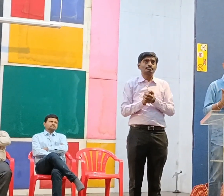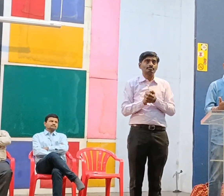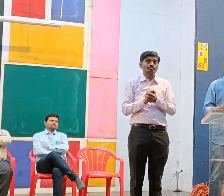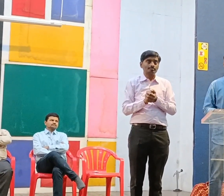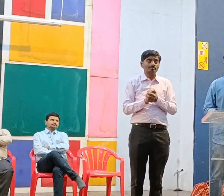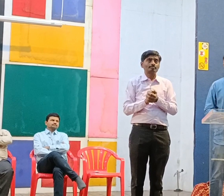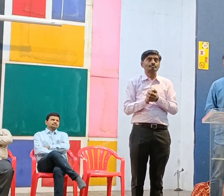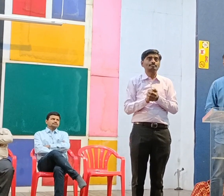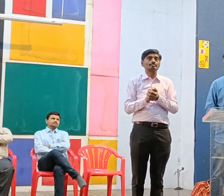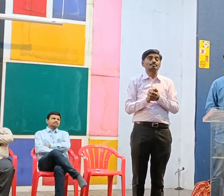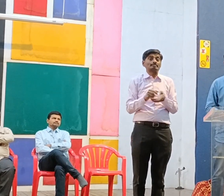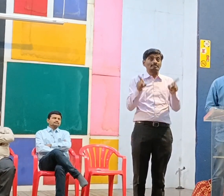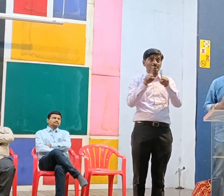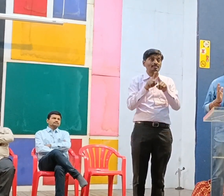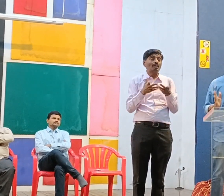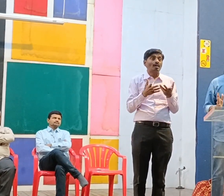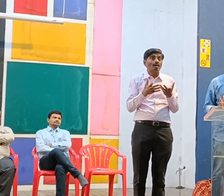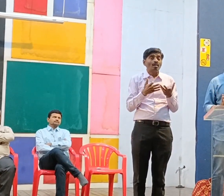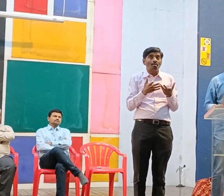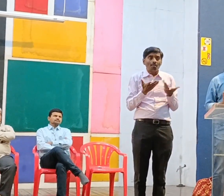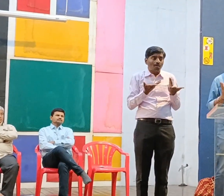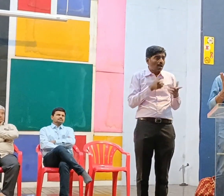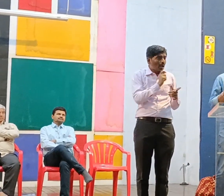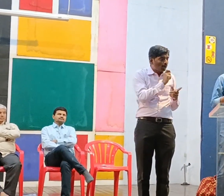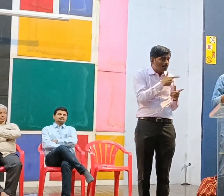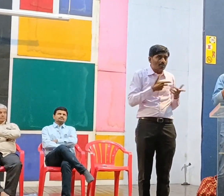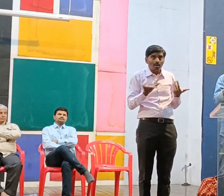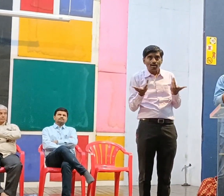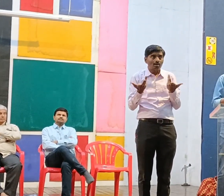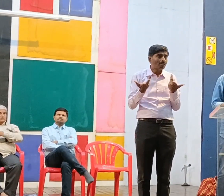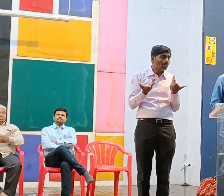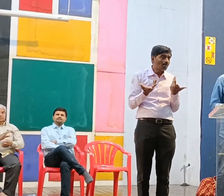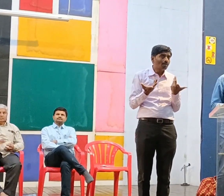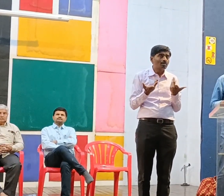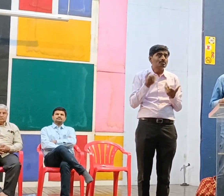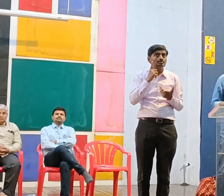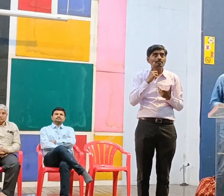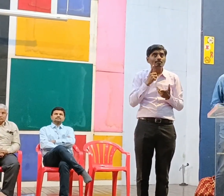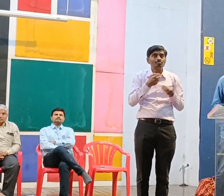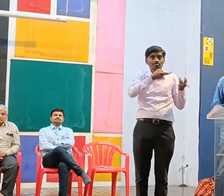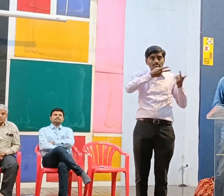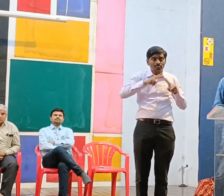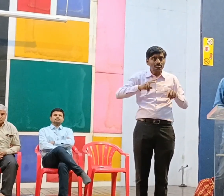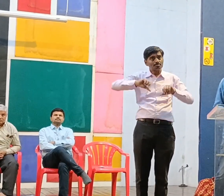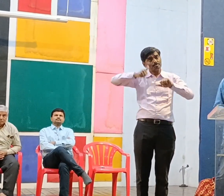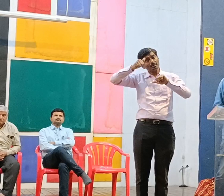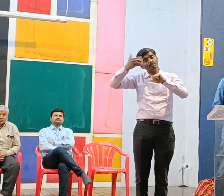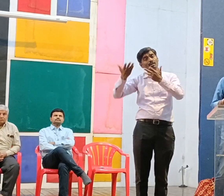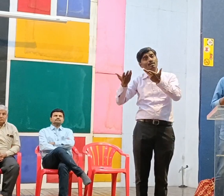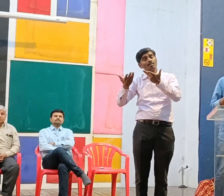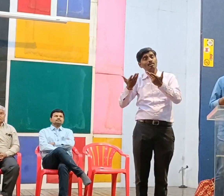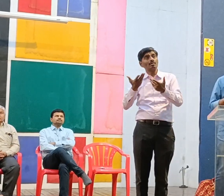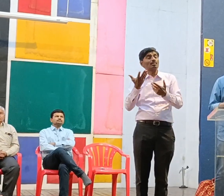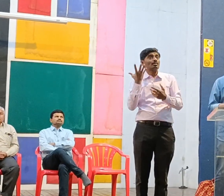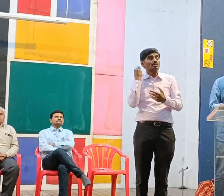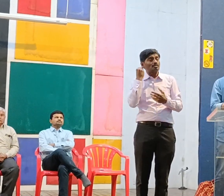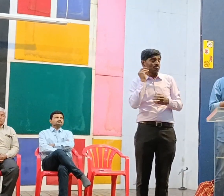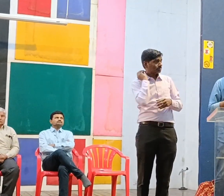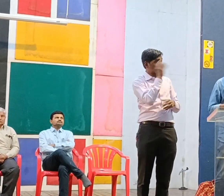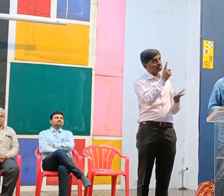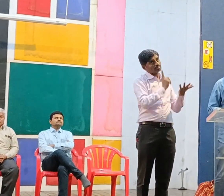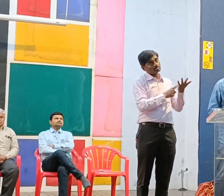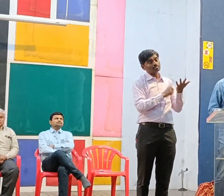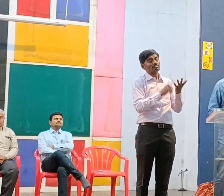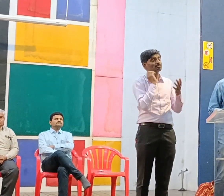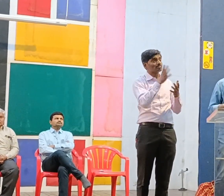સાંકેતિક ભાષામાં અનુવાદ કરતા જાય છે, તો આટલું બધું કાર્ય કરીને જો આ વિદ્યાર્થીઓ પાસે એ પરિણામ લાવી શકતા હોય તો અમે તો નોર્મલ